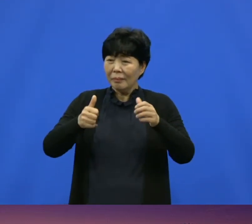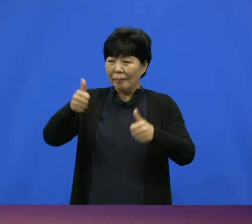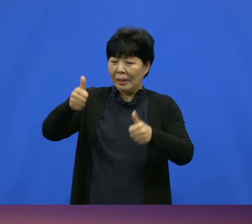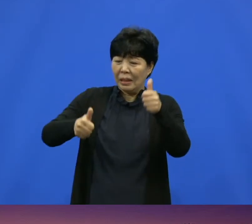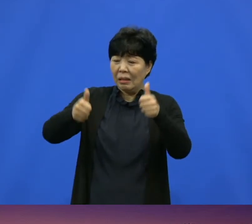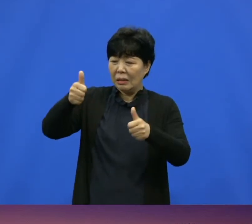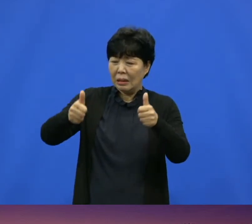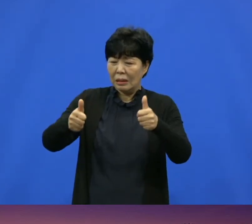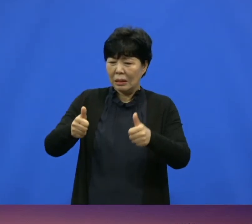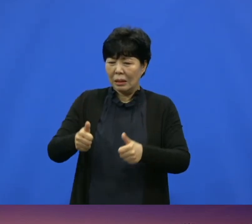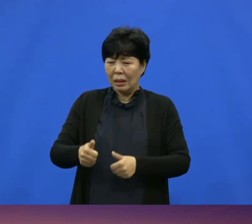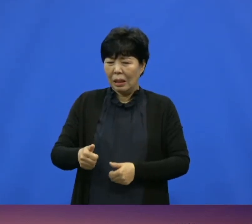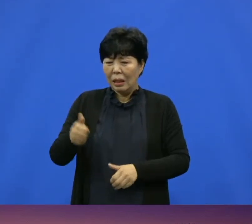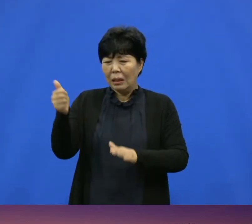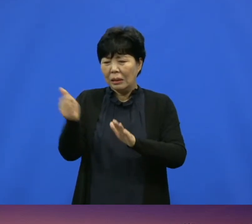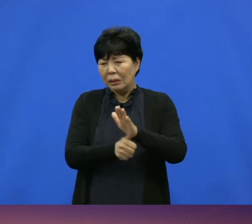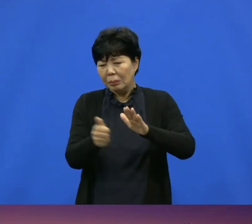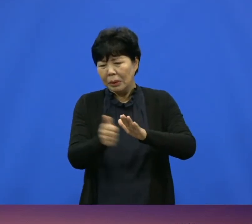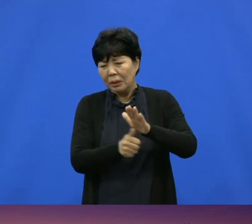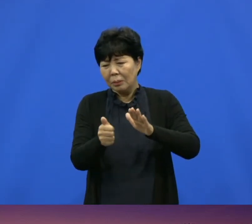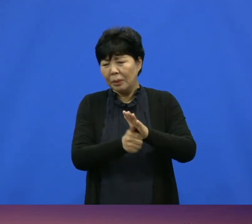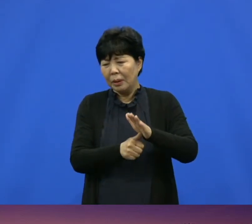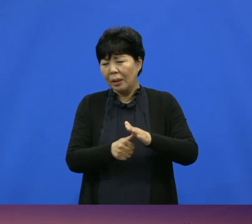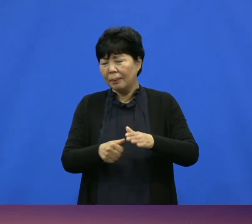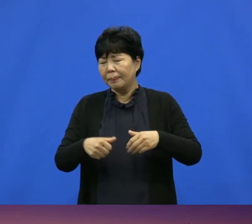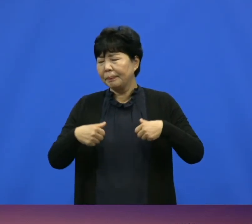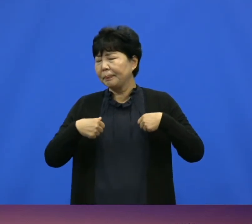포기, 완전 자폭.